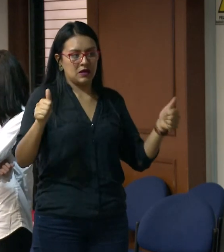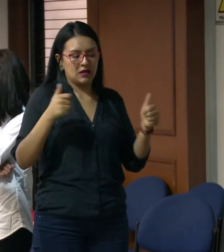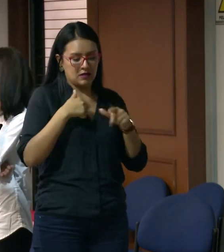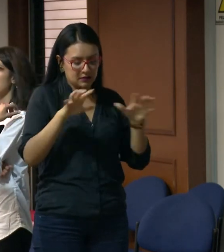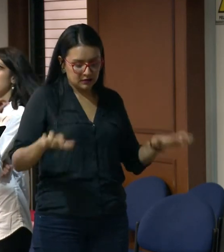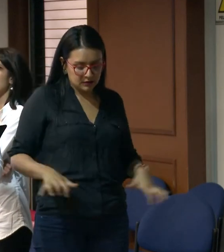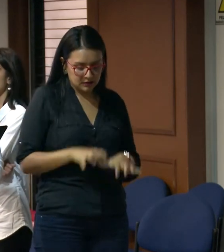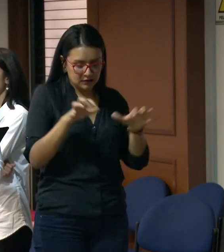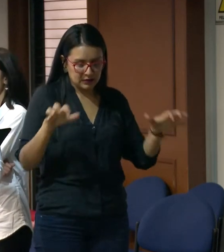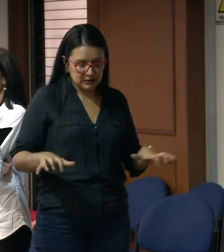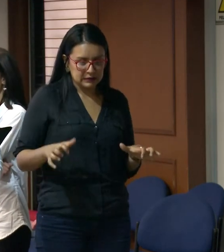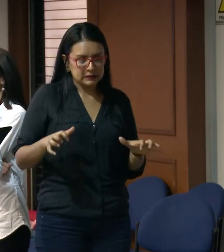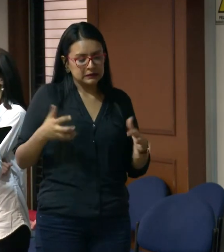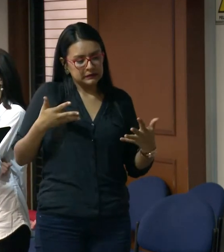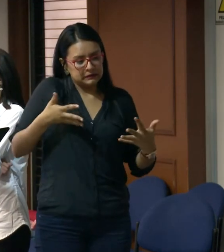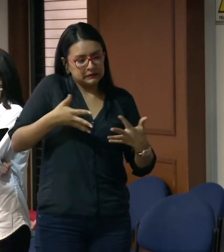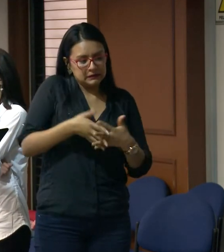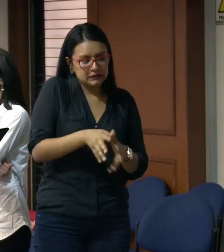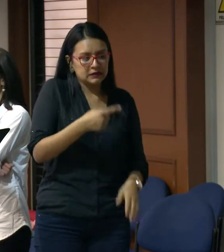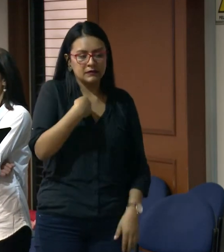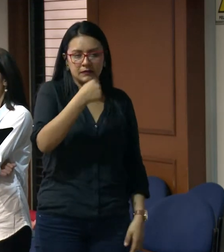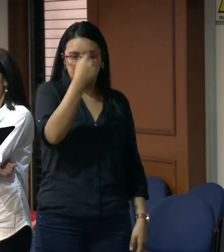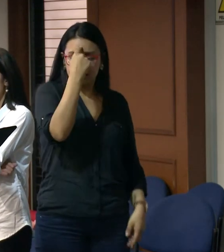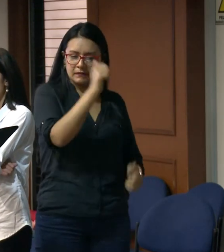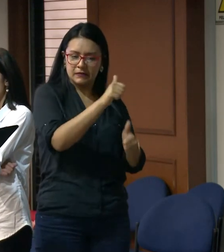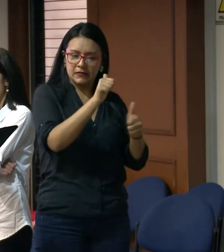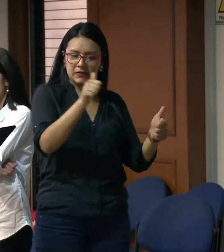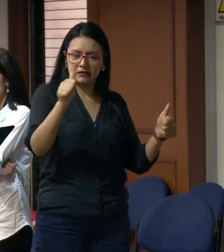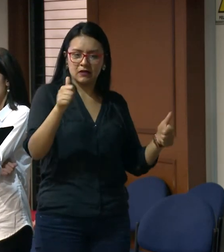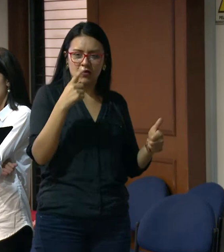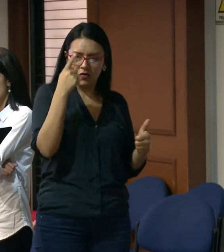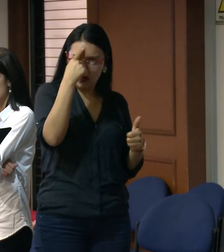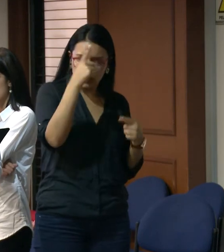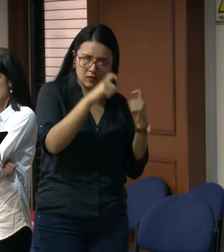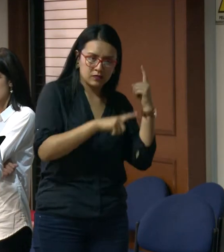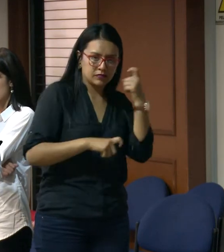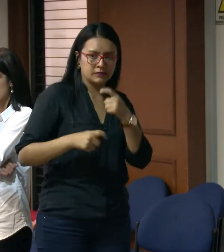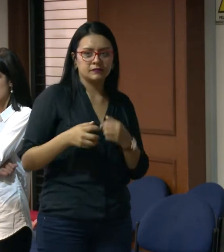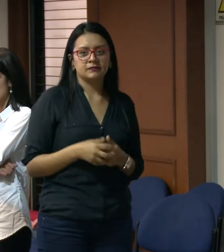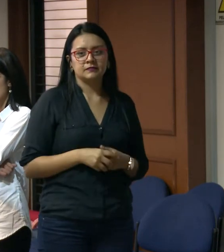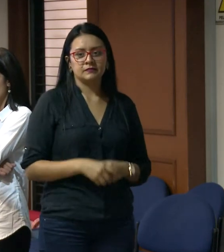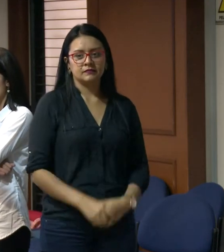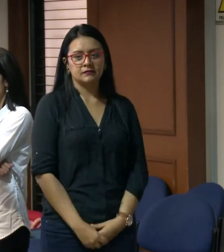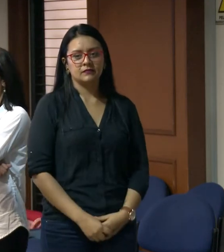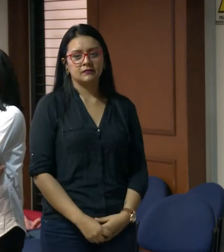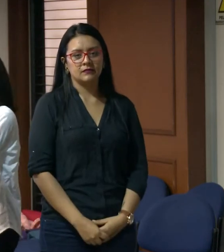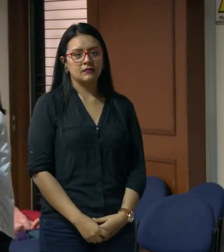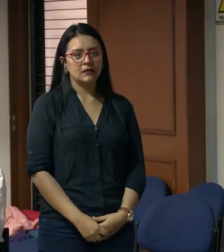sus actividades y se han pensado cada uno de estos ajustes.